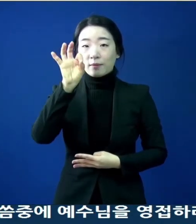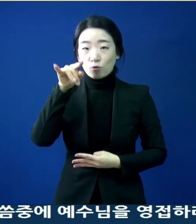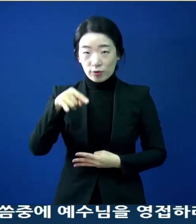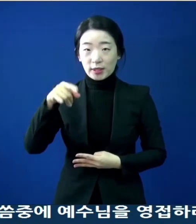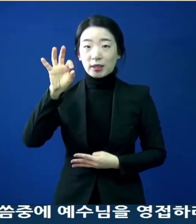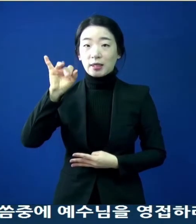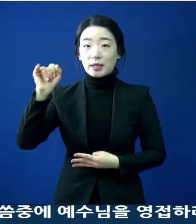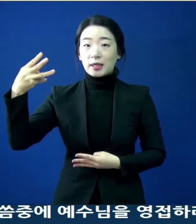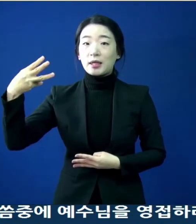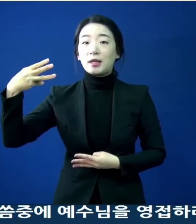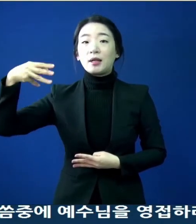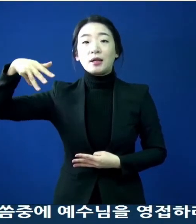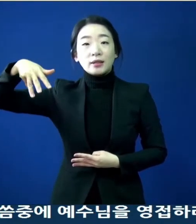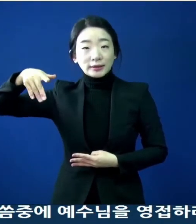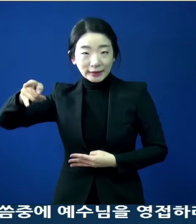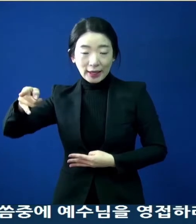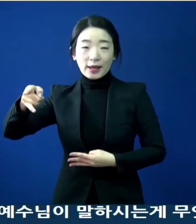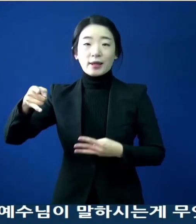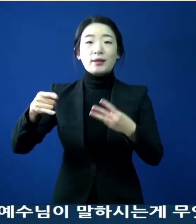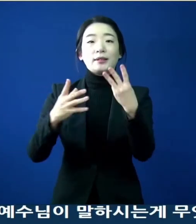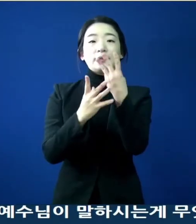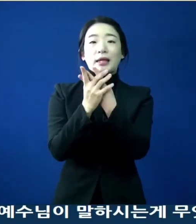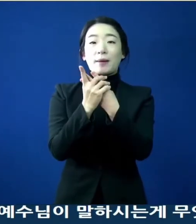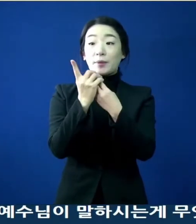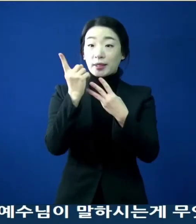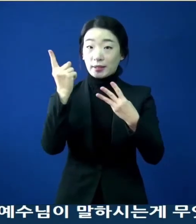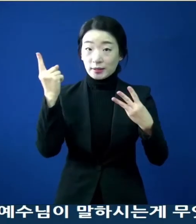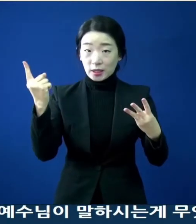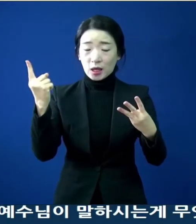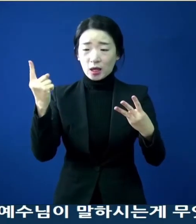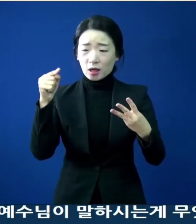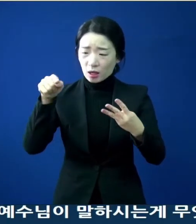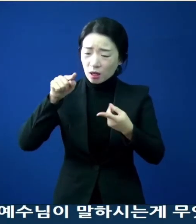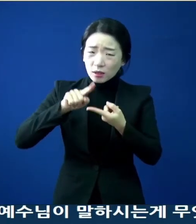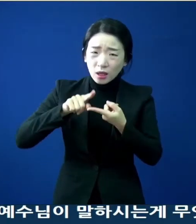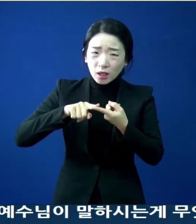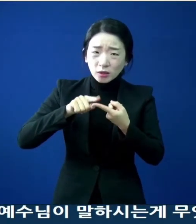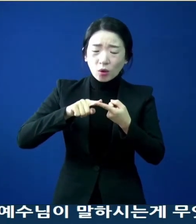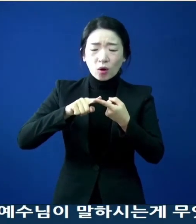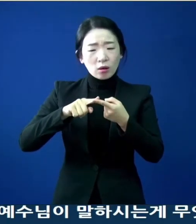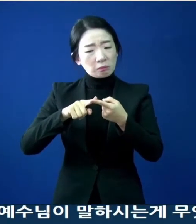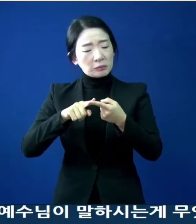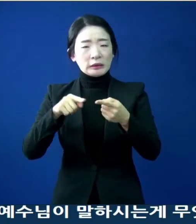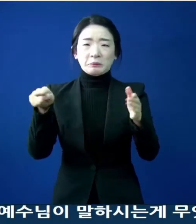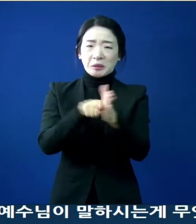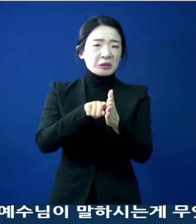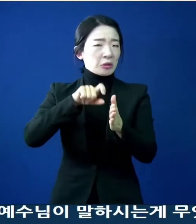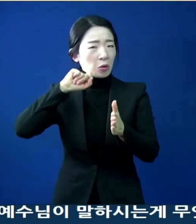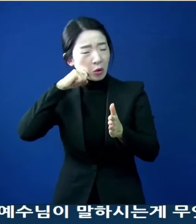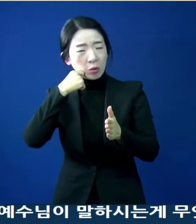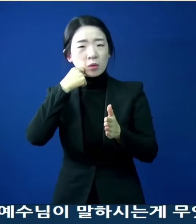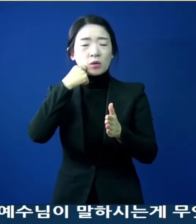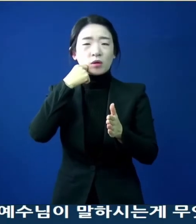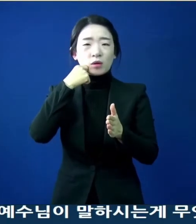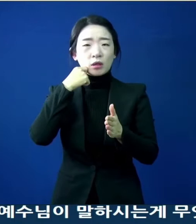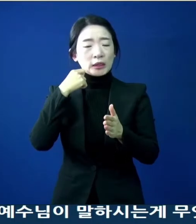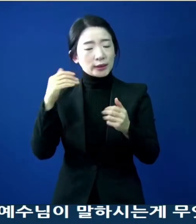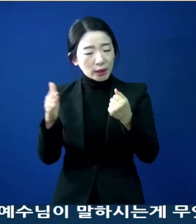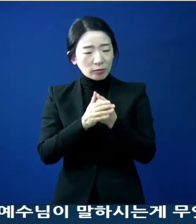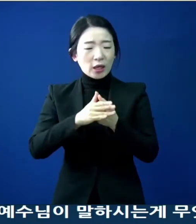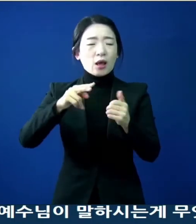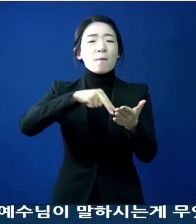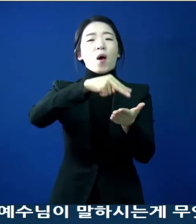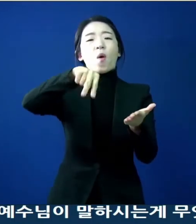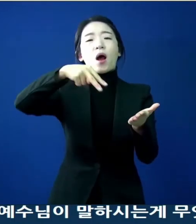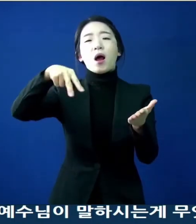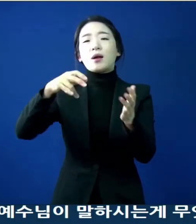교리를 이해하지 못해서 신앙적으로 방황하던 분들을 몇 분 보았습니다. 그 방황의 모습이